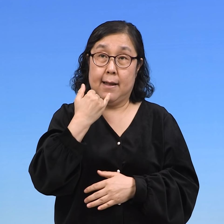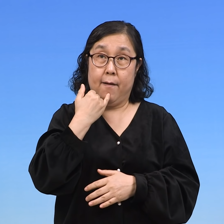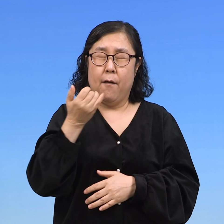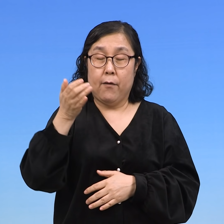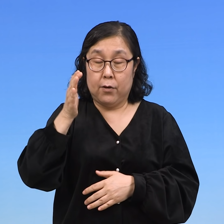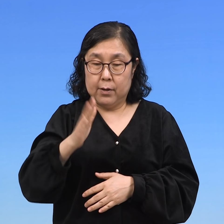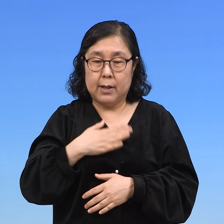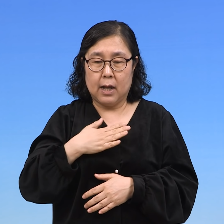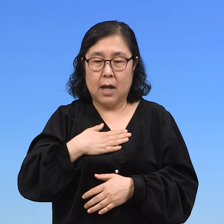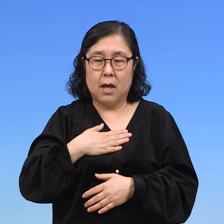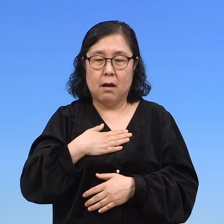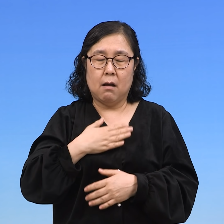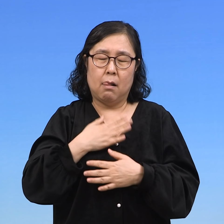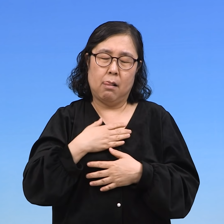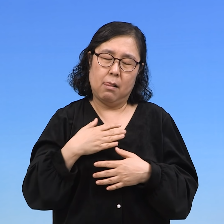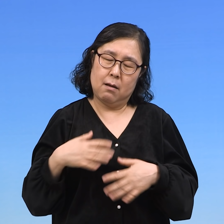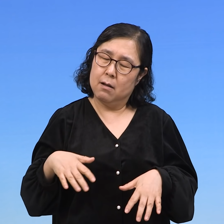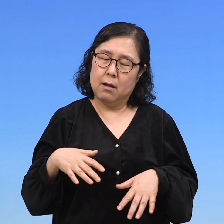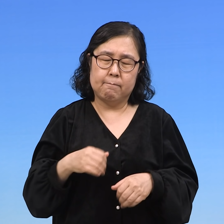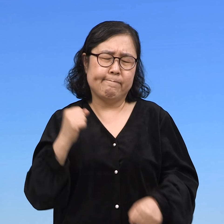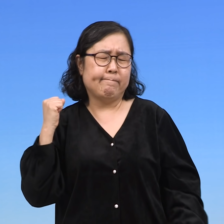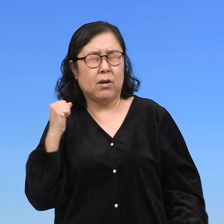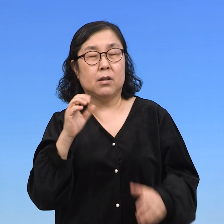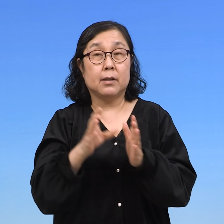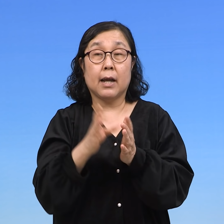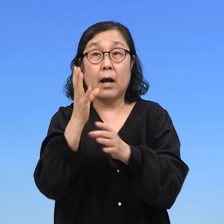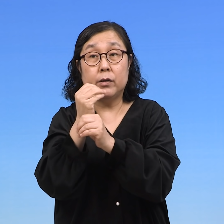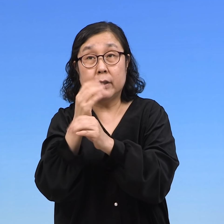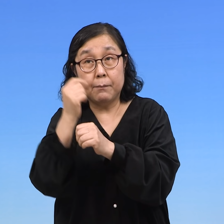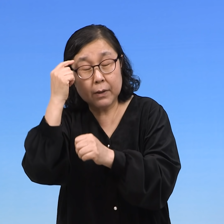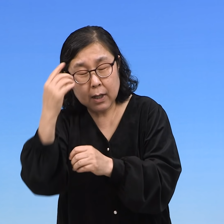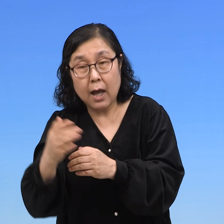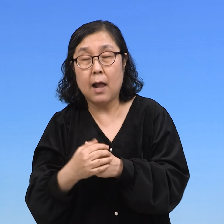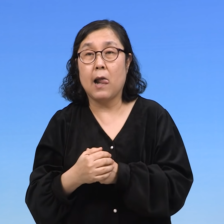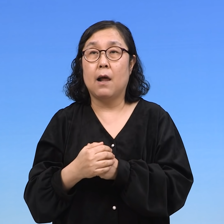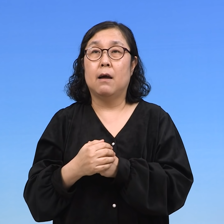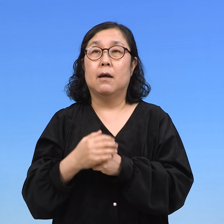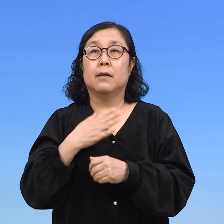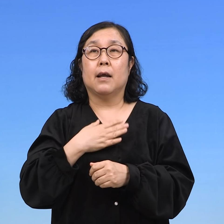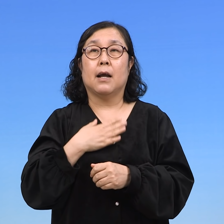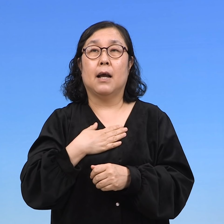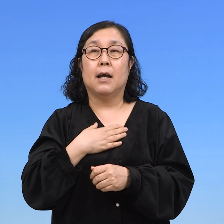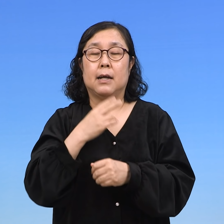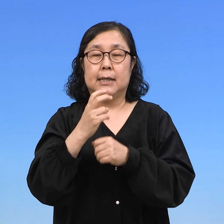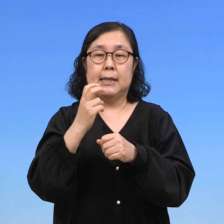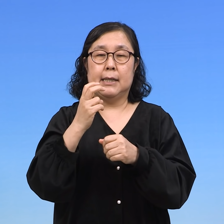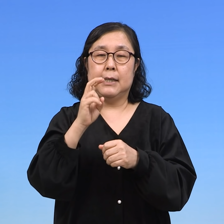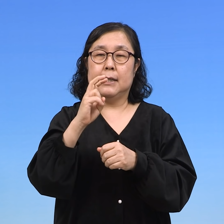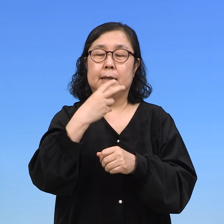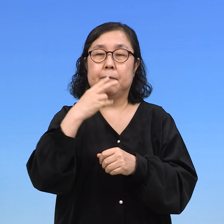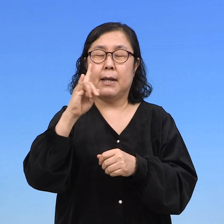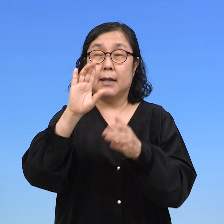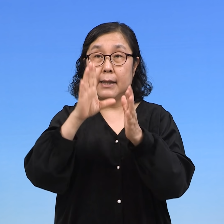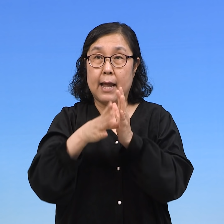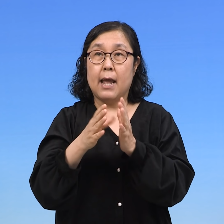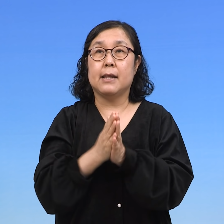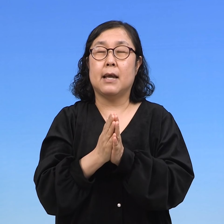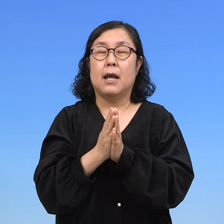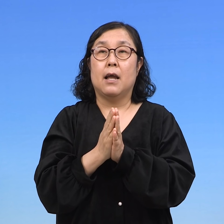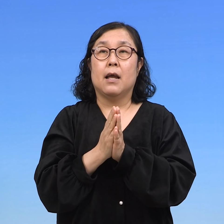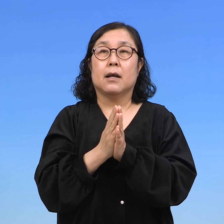되느냐 제가 그 20대 초반에 미국에 딱 이민 갔을 때 우리 누나 집에 가니까 어린 조카 애들이